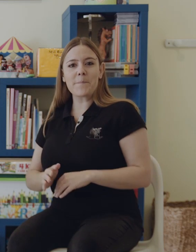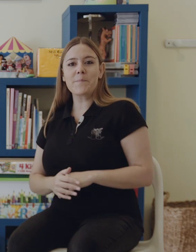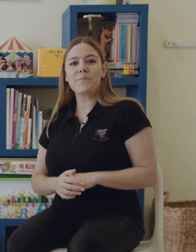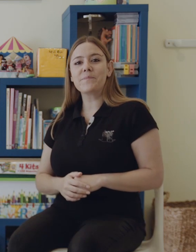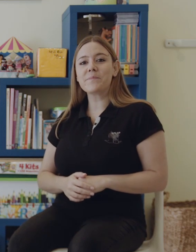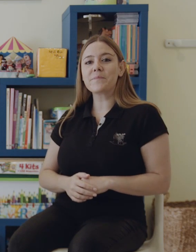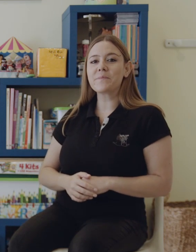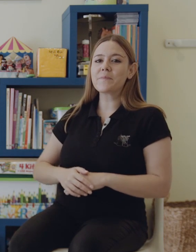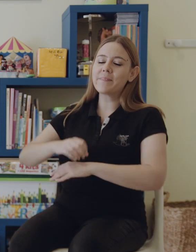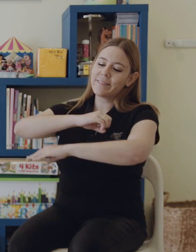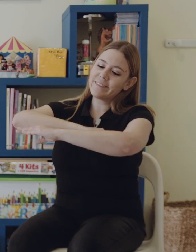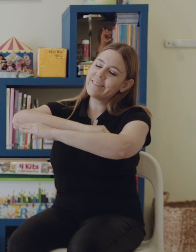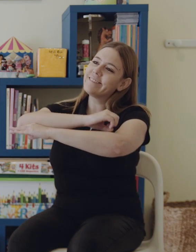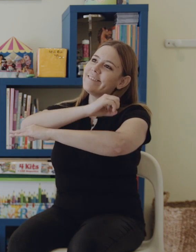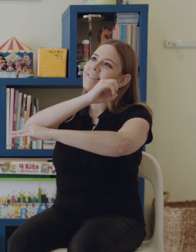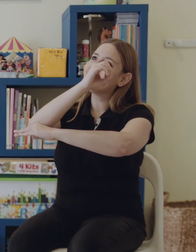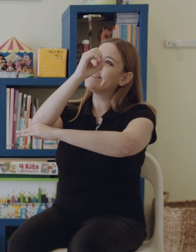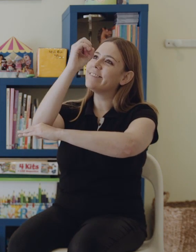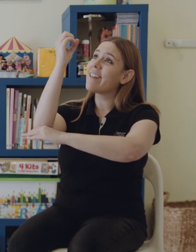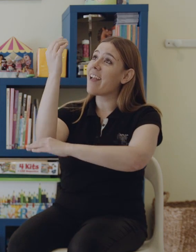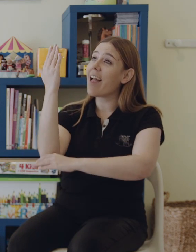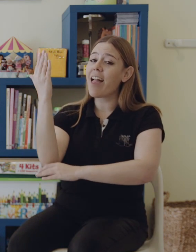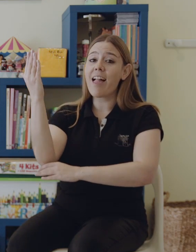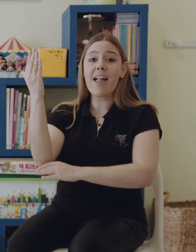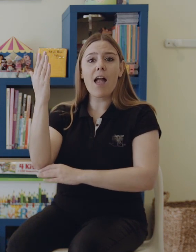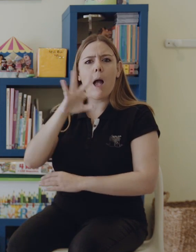O sol esse já chegou,